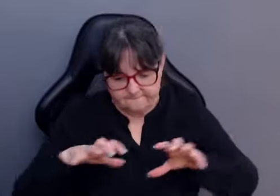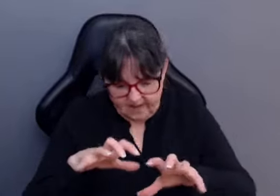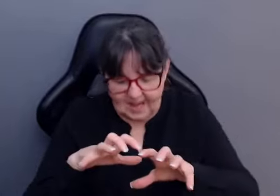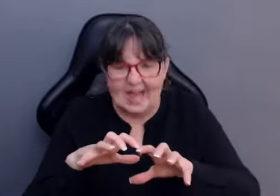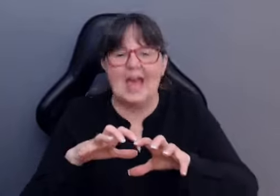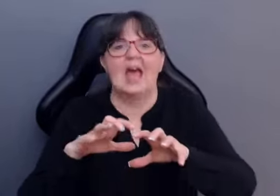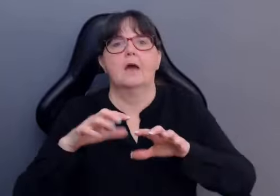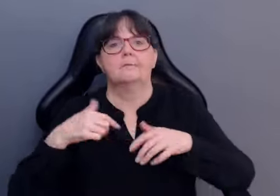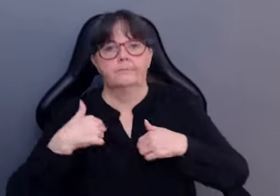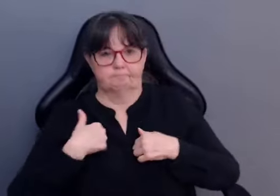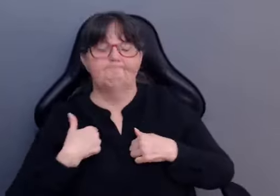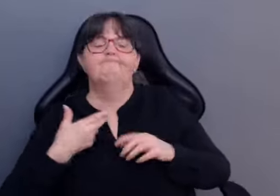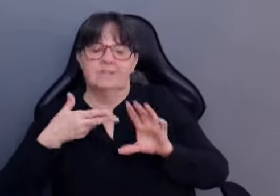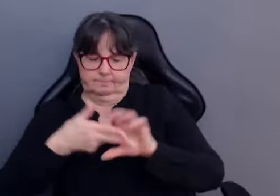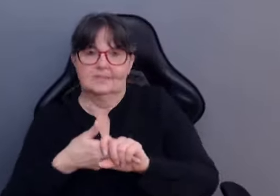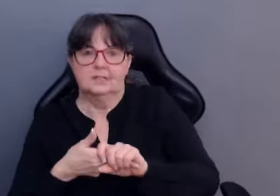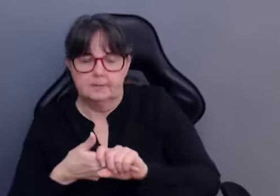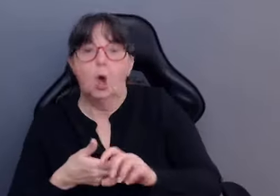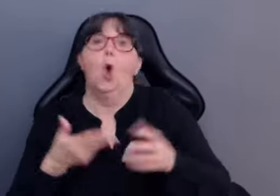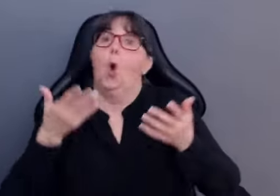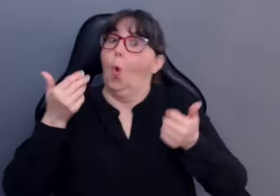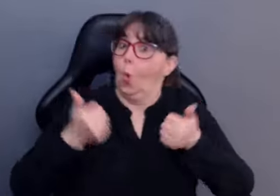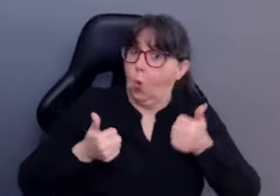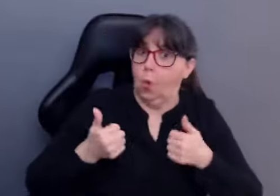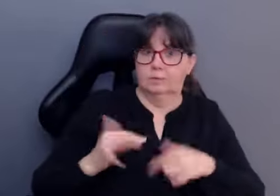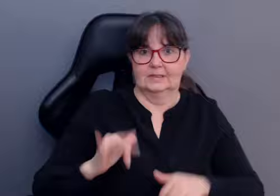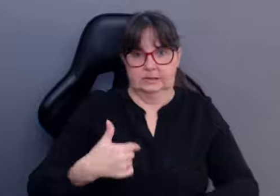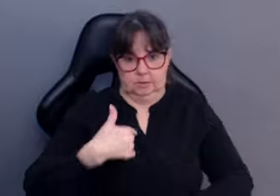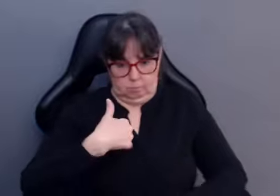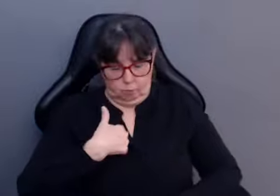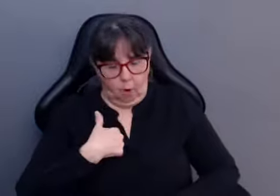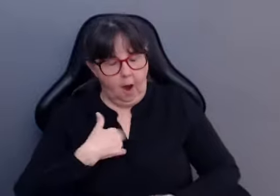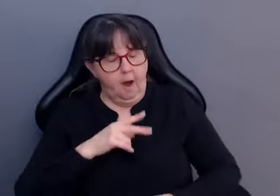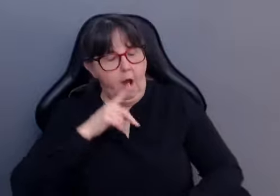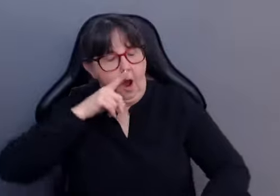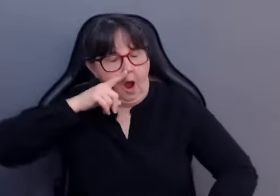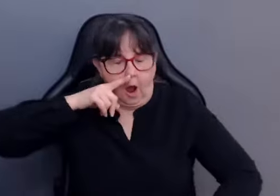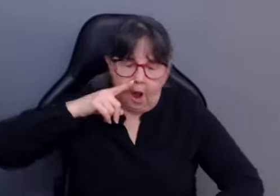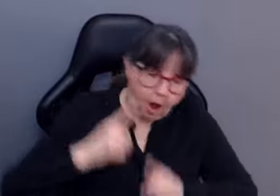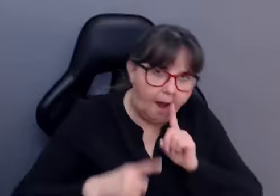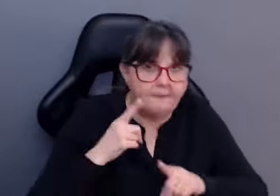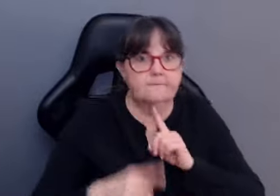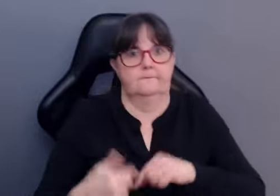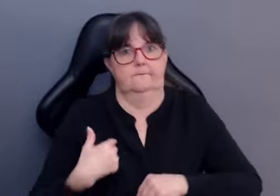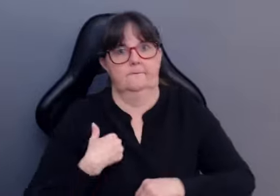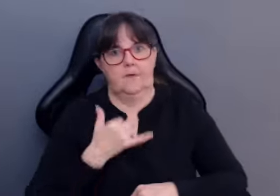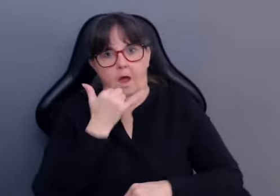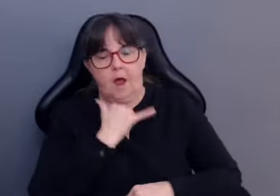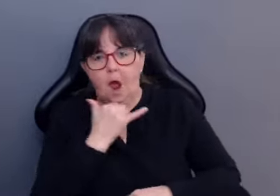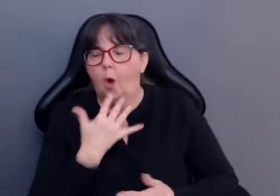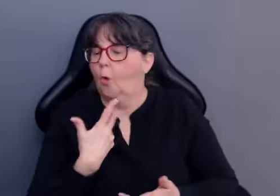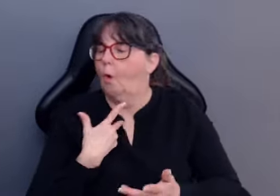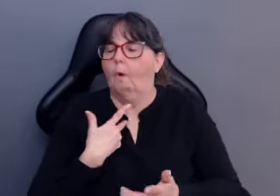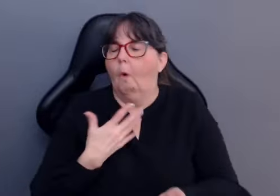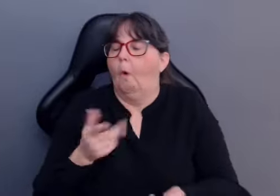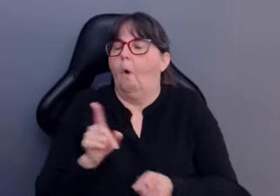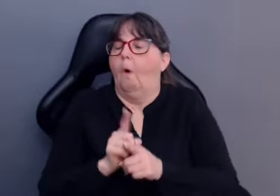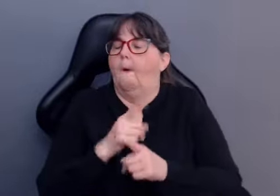sauf si ceux-ci ont commis une faute lourde, une grossière négligence ou acte